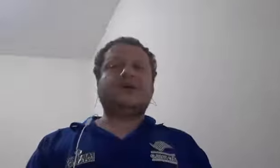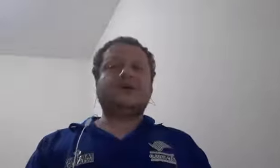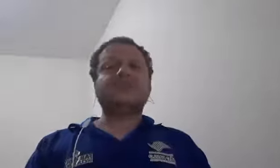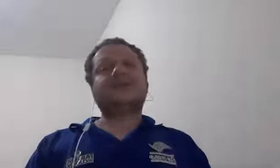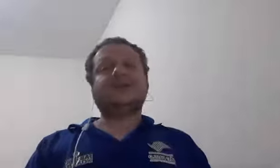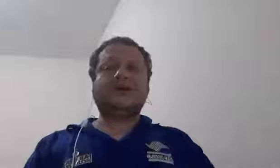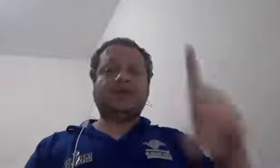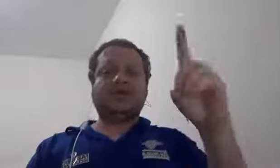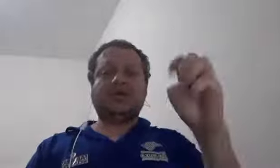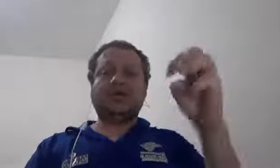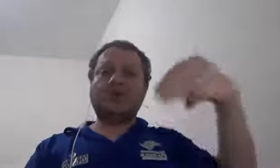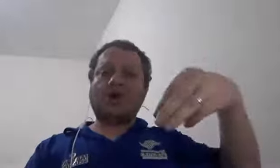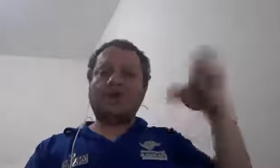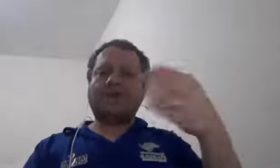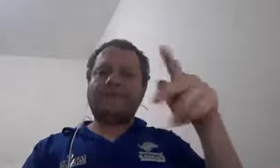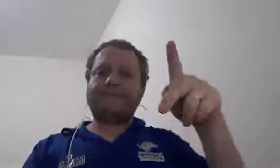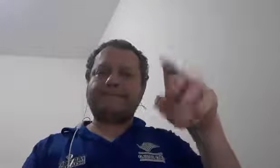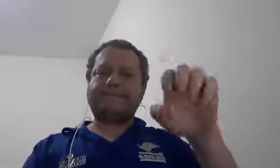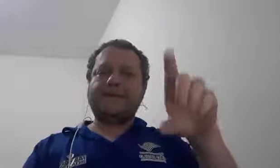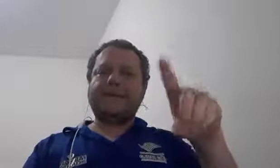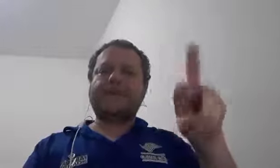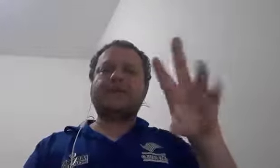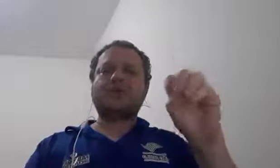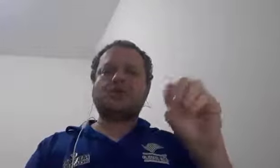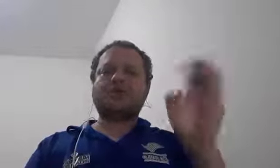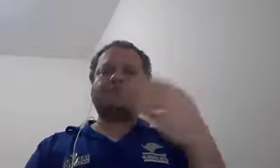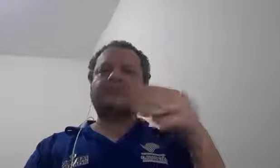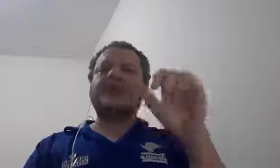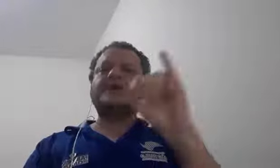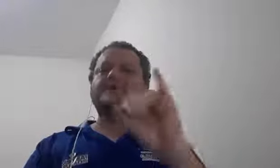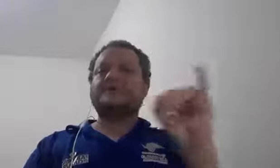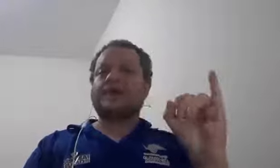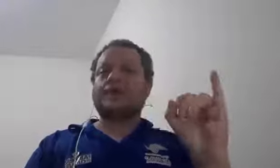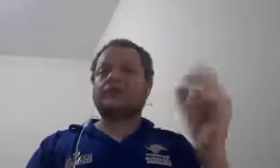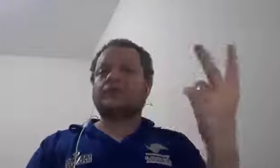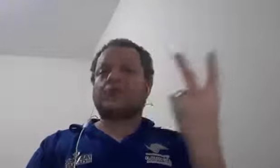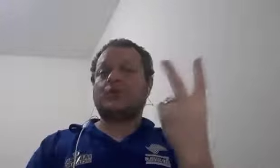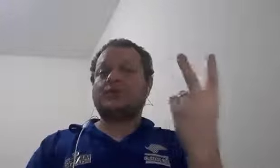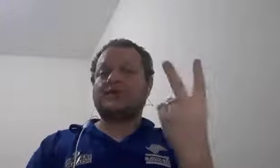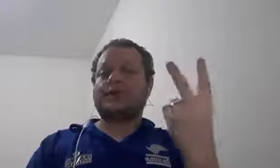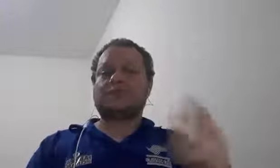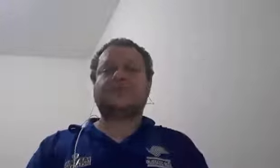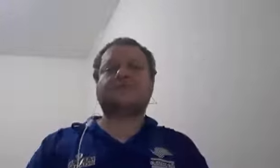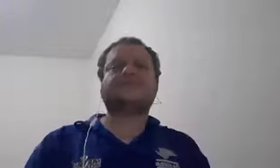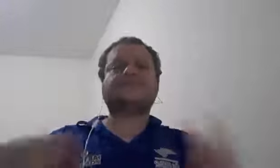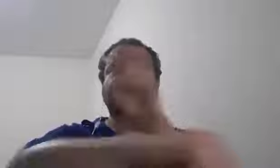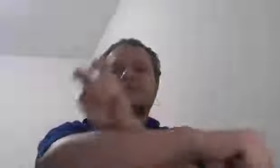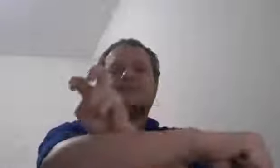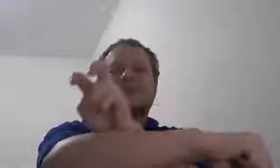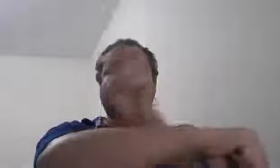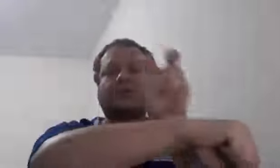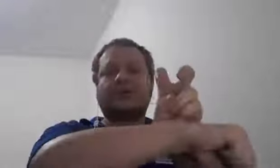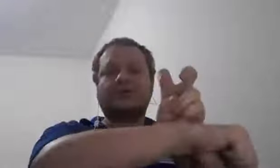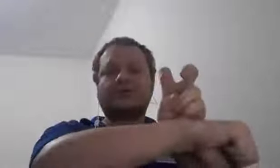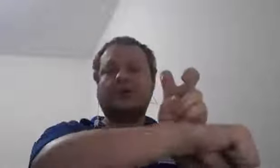Sinal de Dom Pedro II ou segundo. Dom Pedro